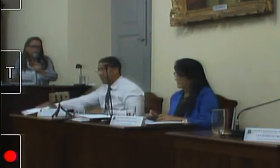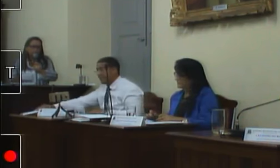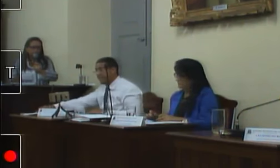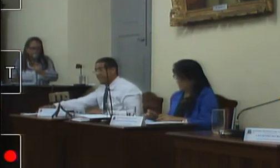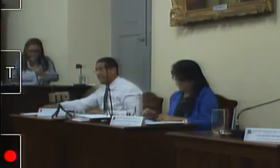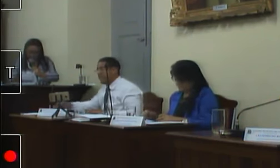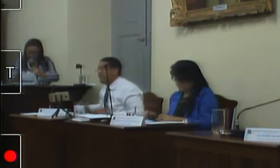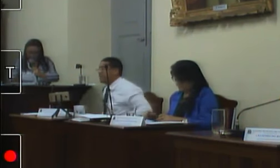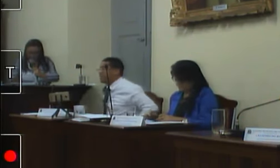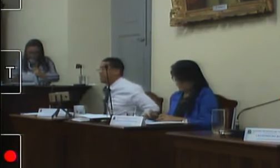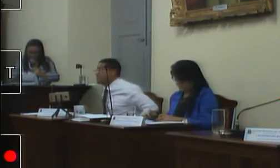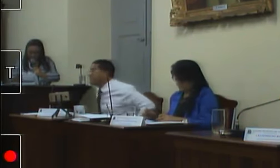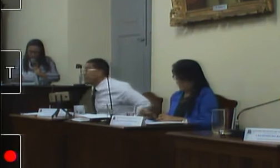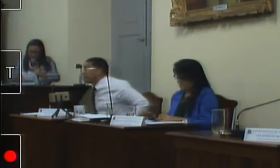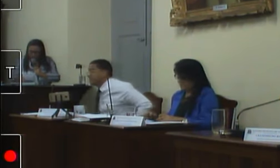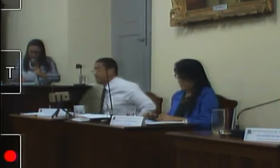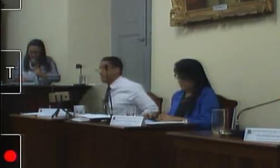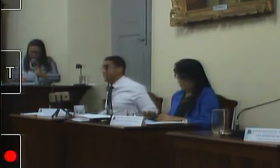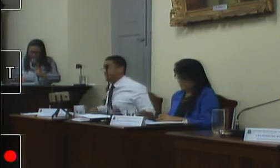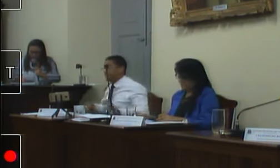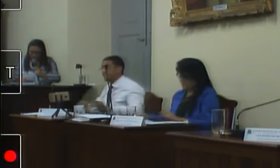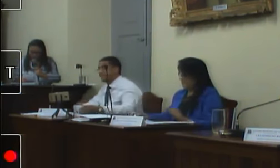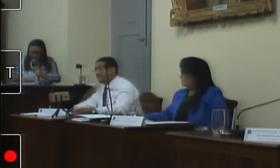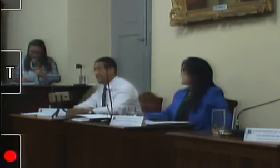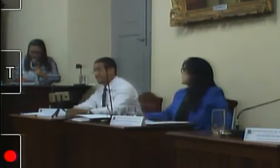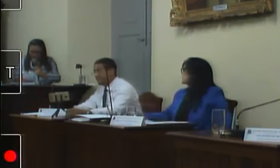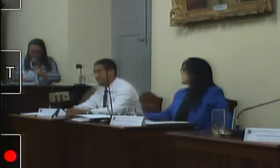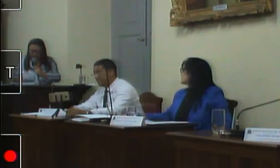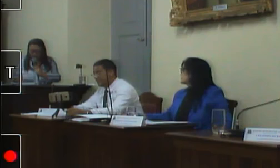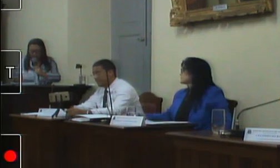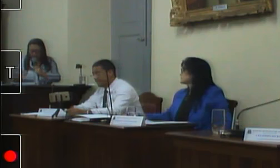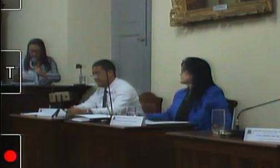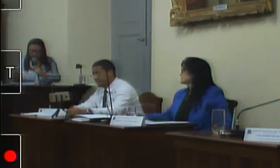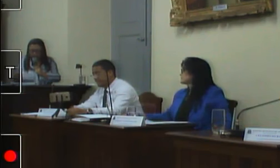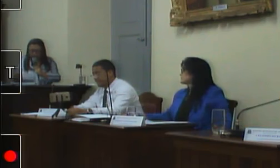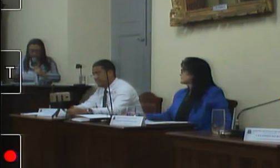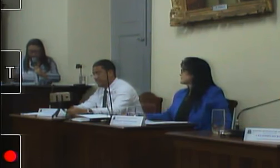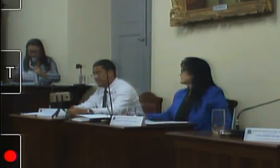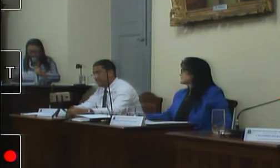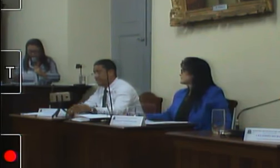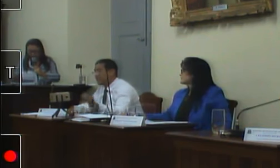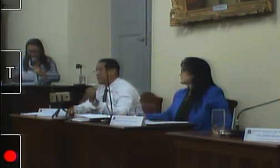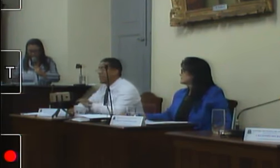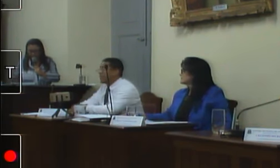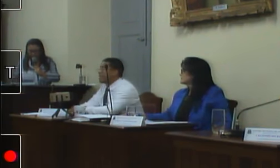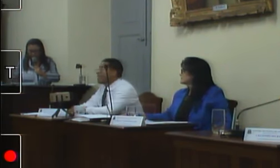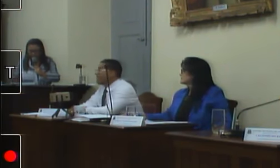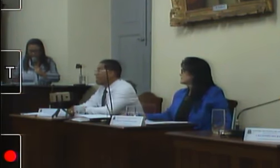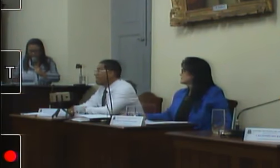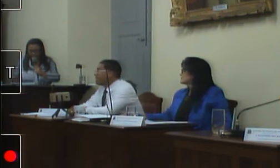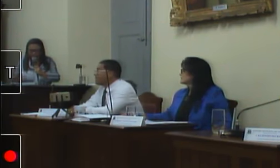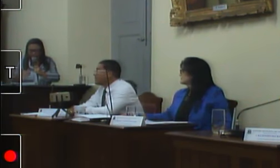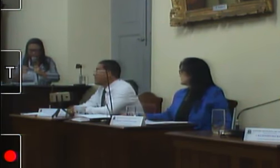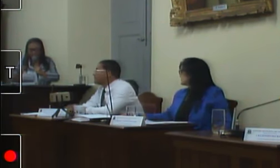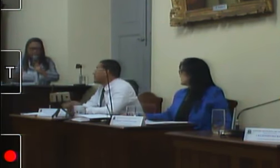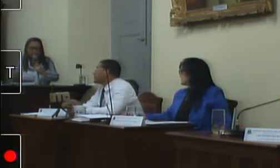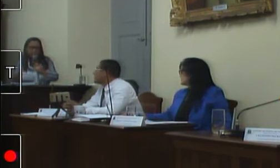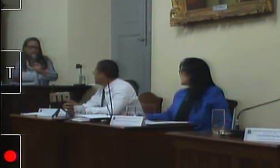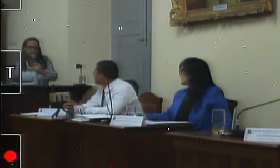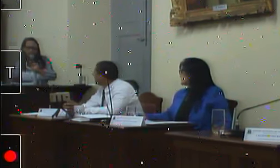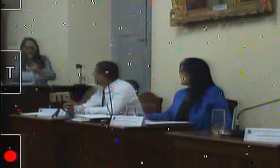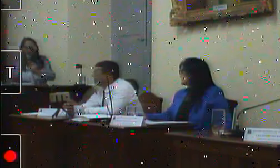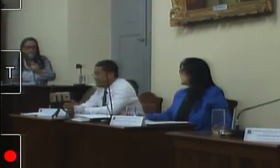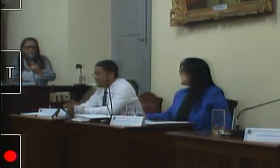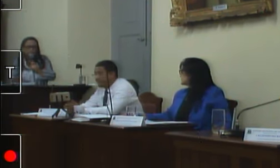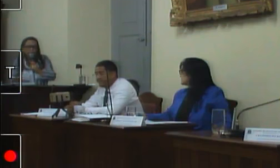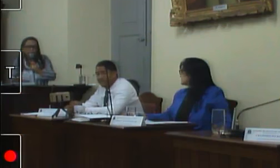prefeito. Uma sugestão. E sobre as ambulâncias. É, o governo federal até aí abriu um